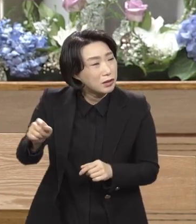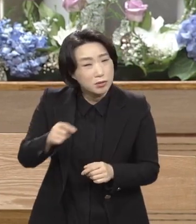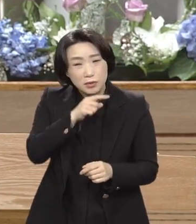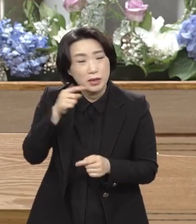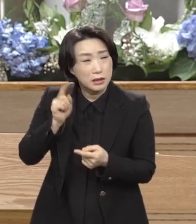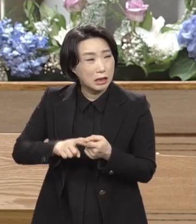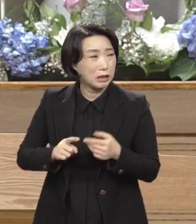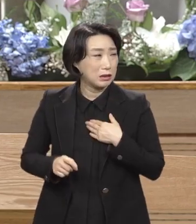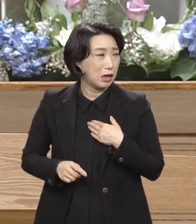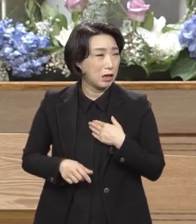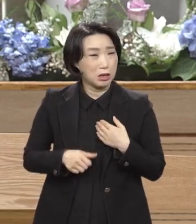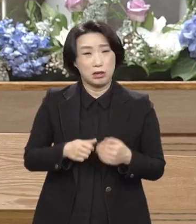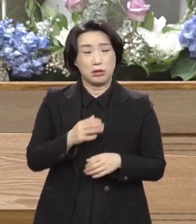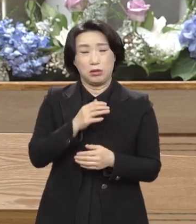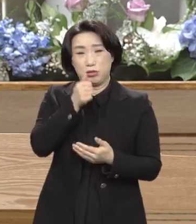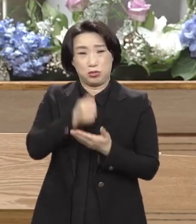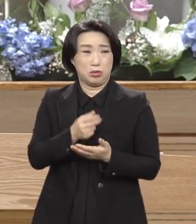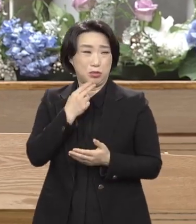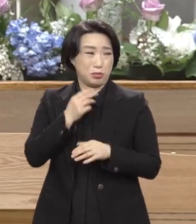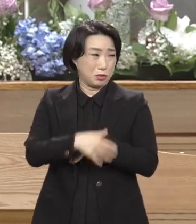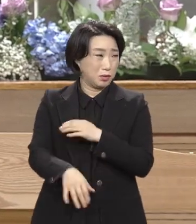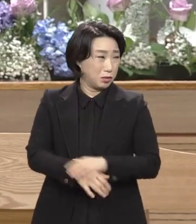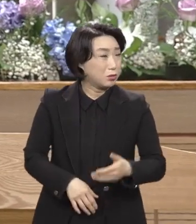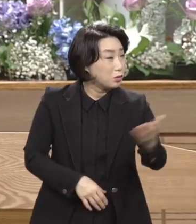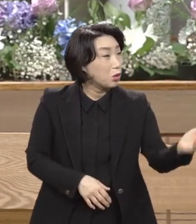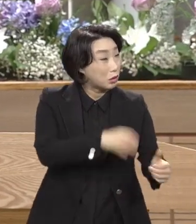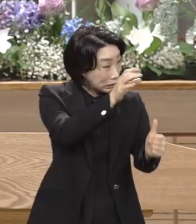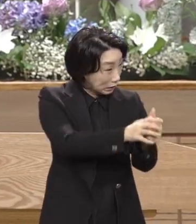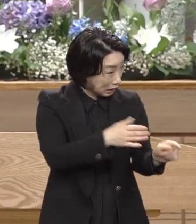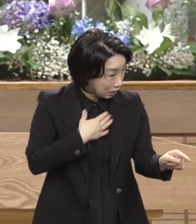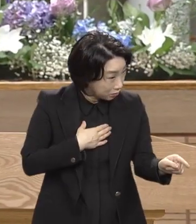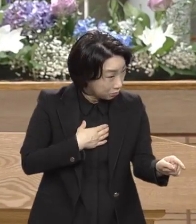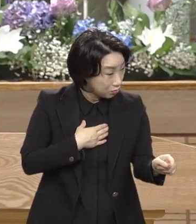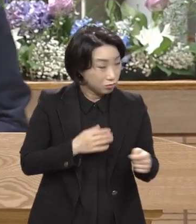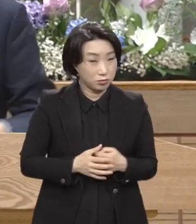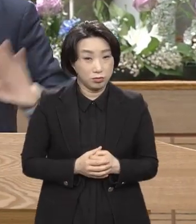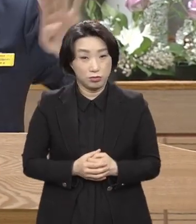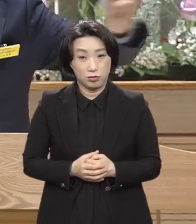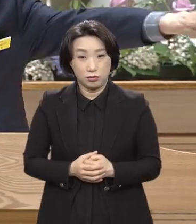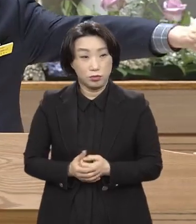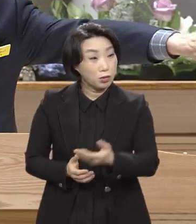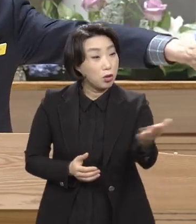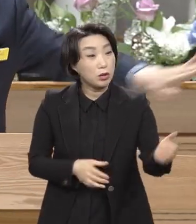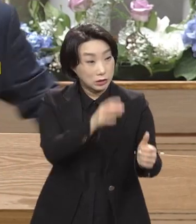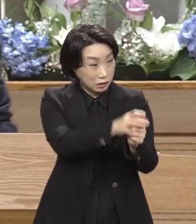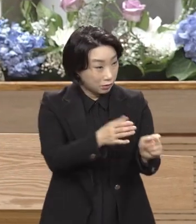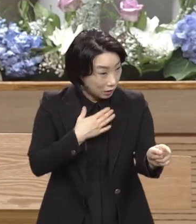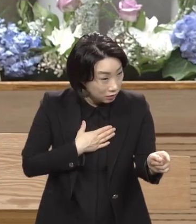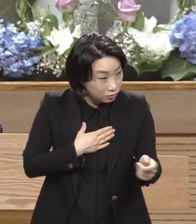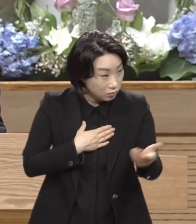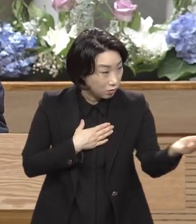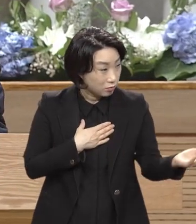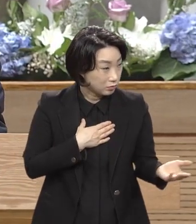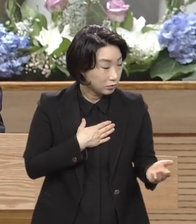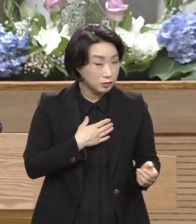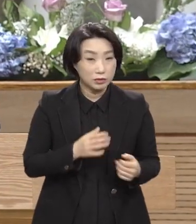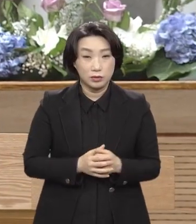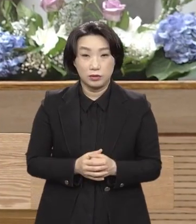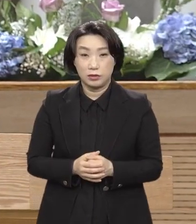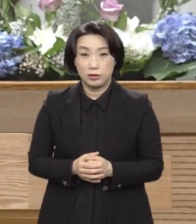대해서 나는 무제한이 너희가 책임져라. 너희가 책임져라. 그런데 누가